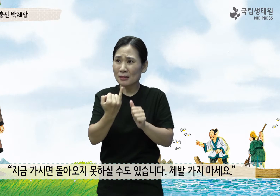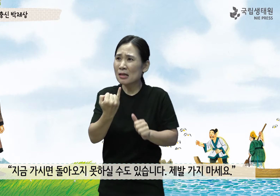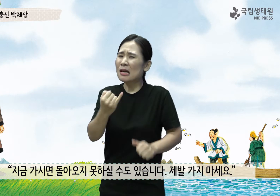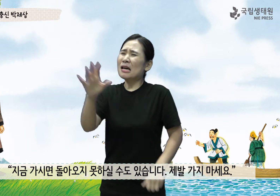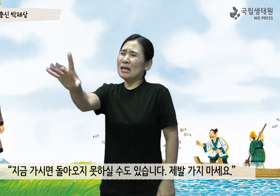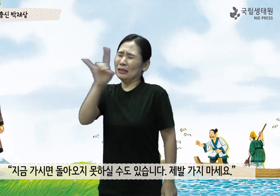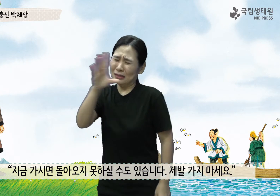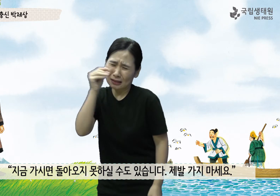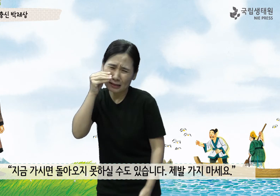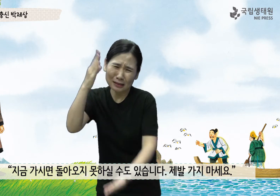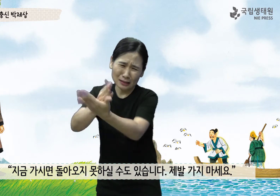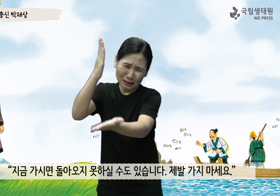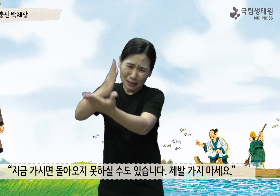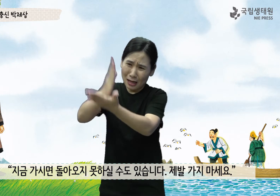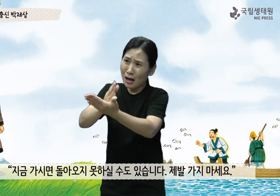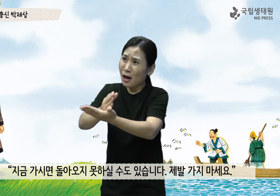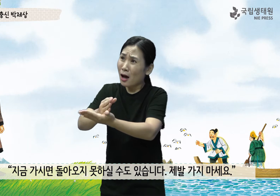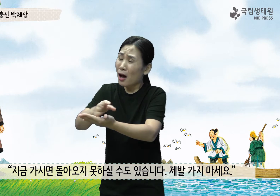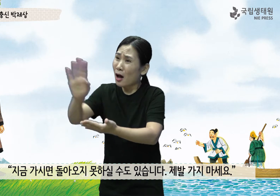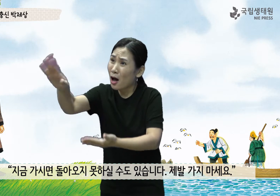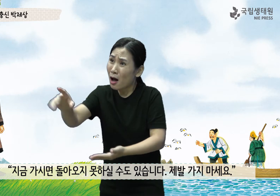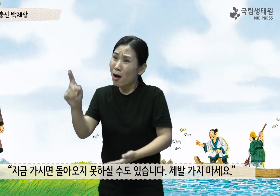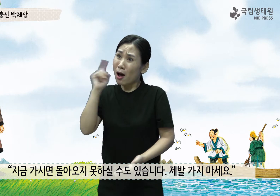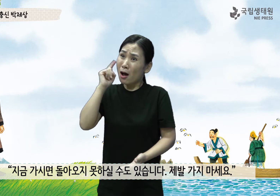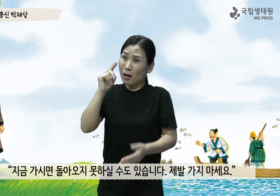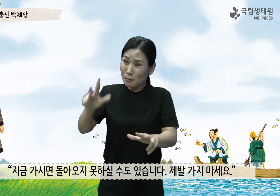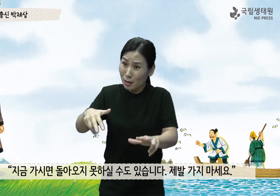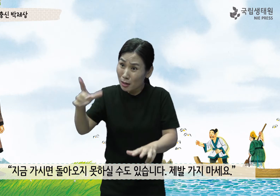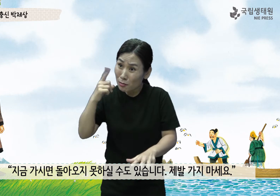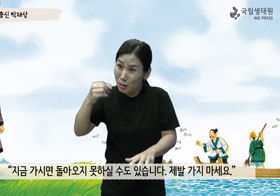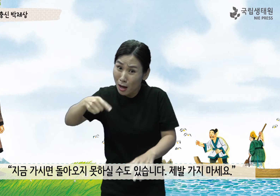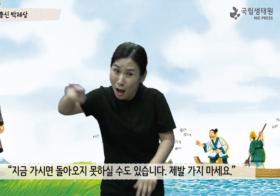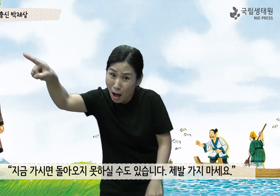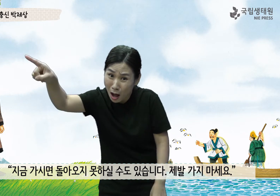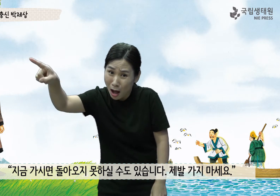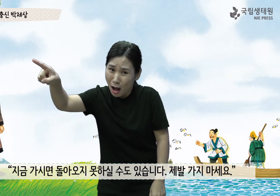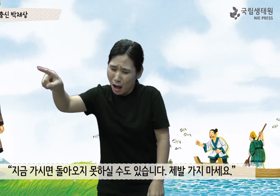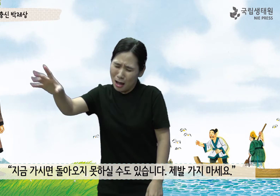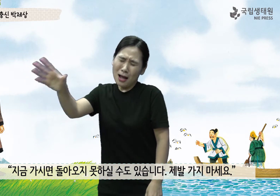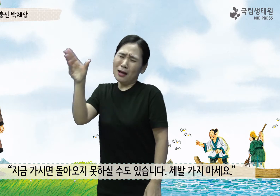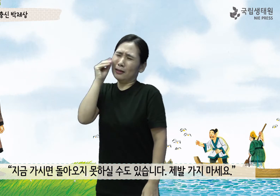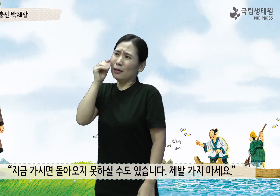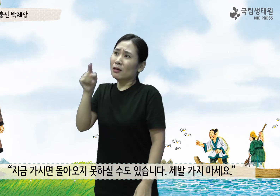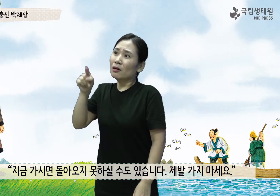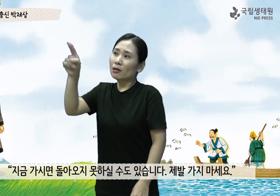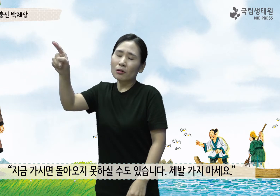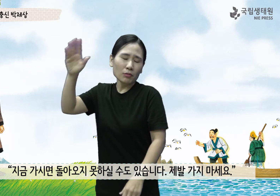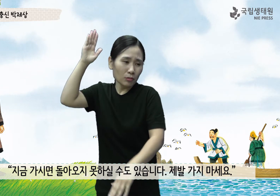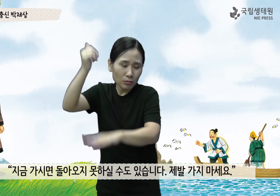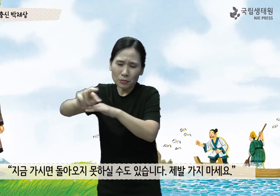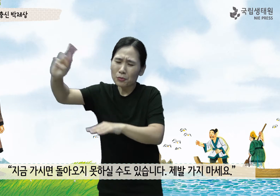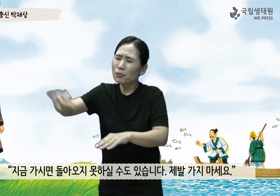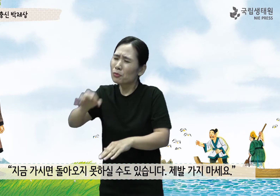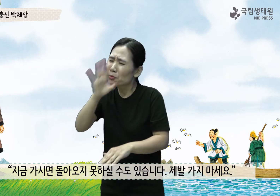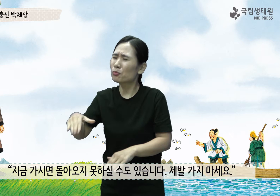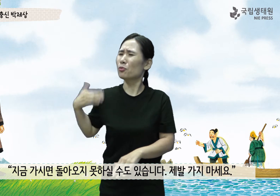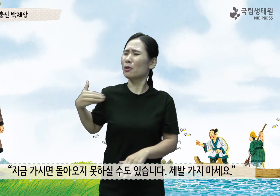지금 가시면 돌아오지 못하실 수도 있습니다. 제발 가지 마세요.